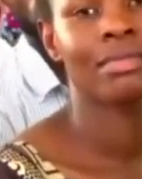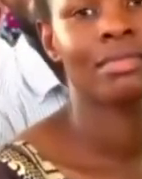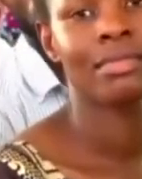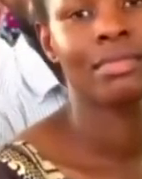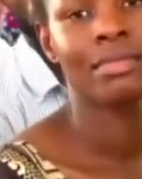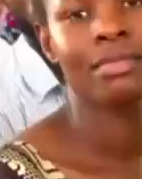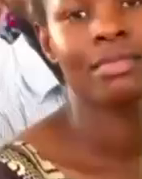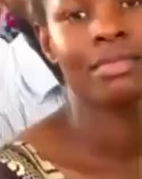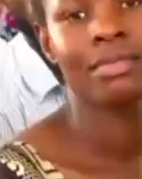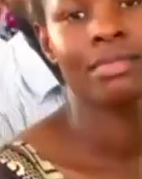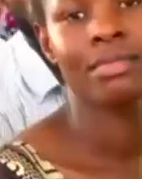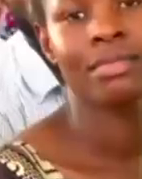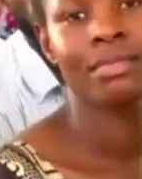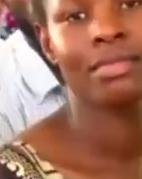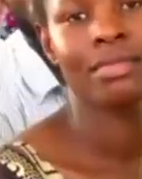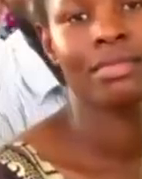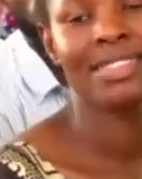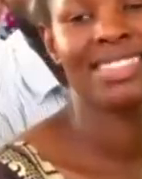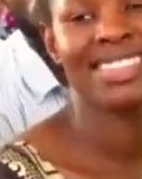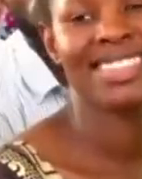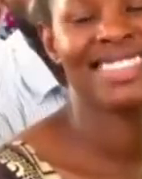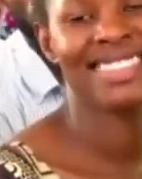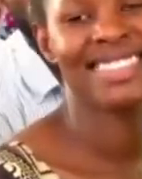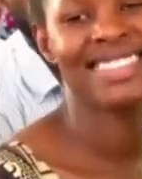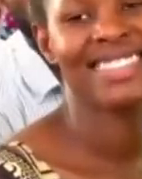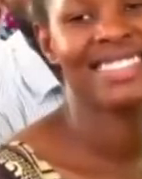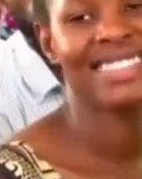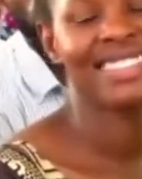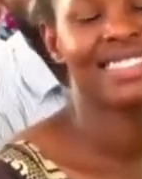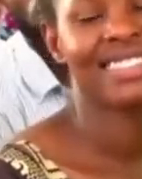Ila tu usiite polisi.